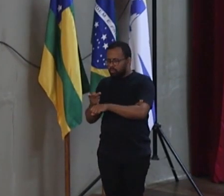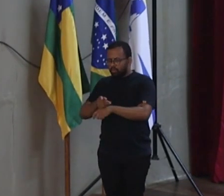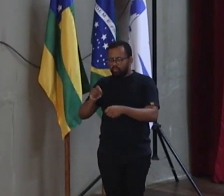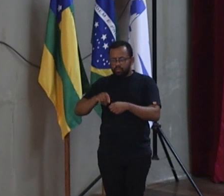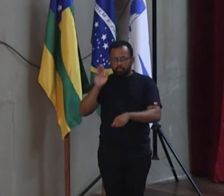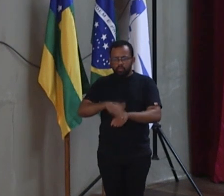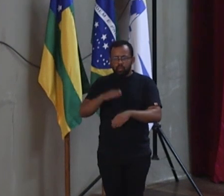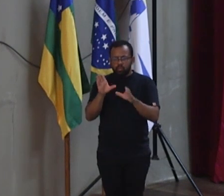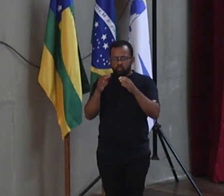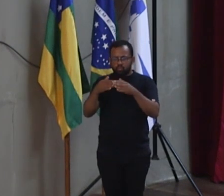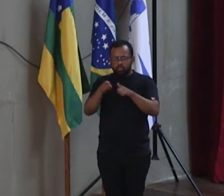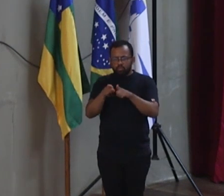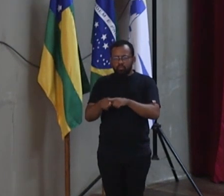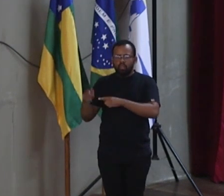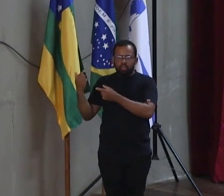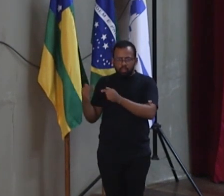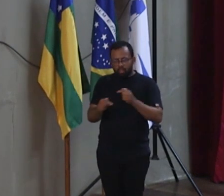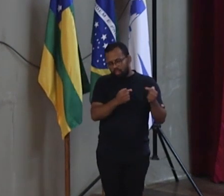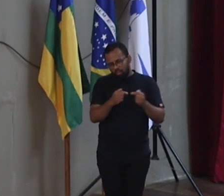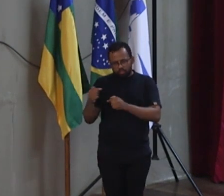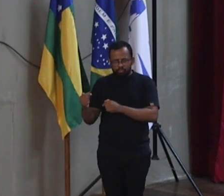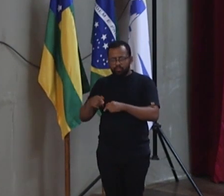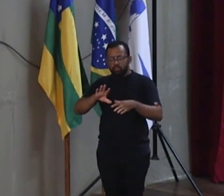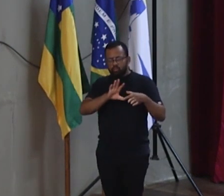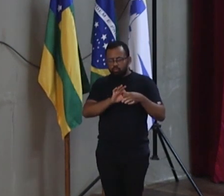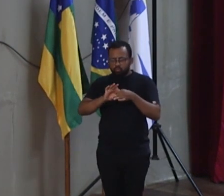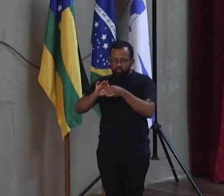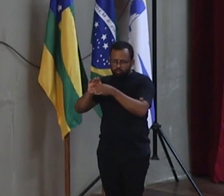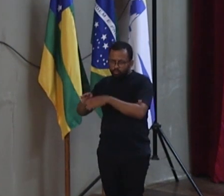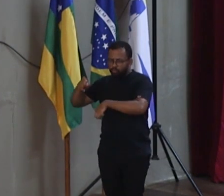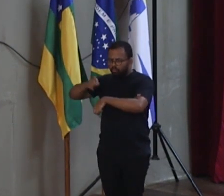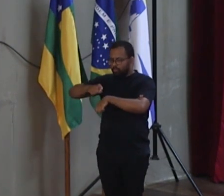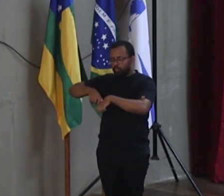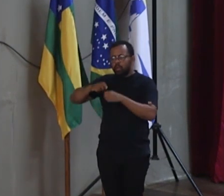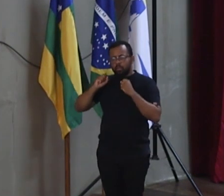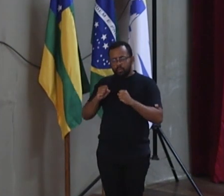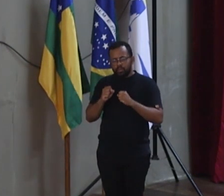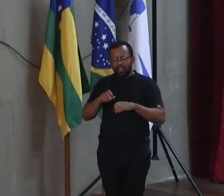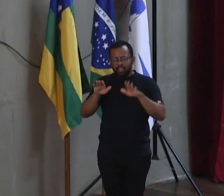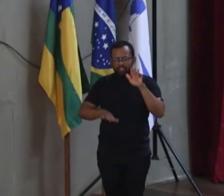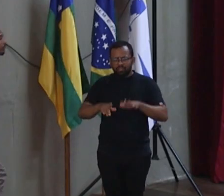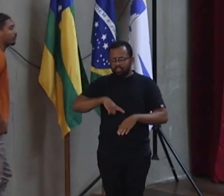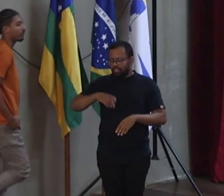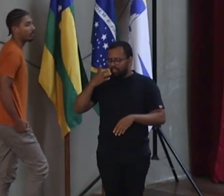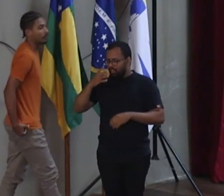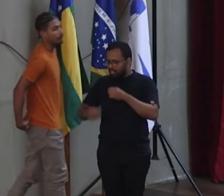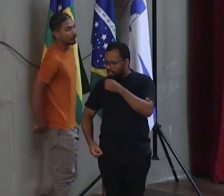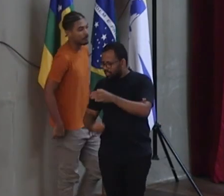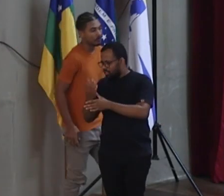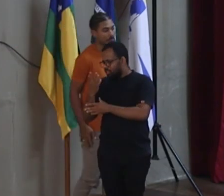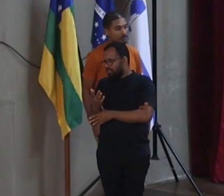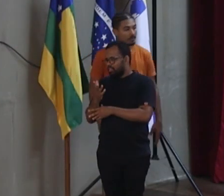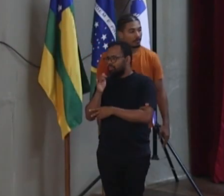mais encontros e fazer mais discussões em todos os momentos possíveis. Então, às vezes, até criando